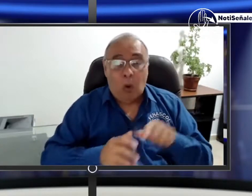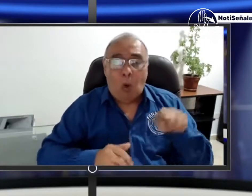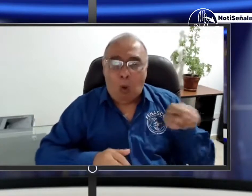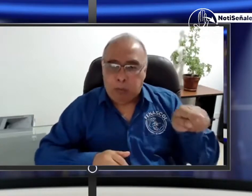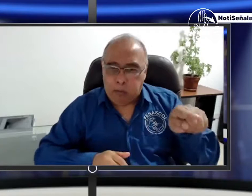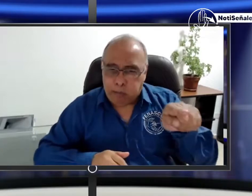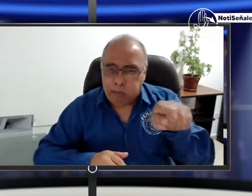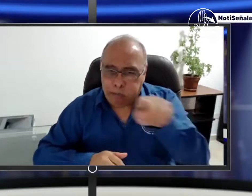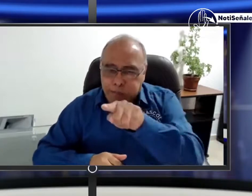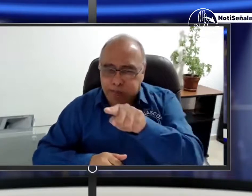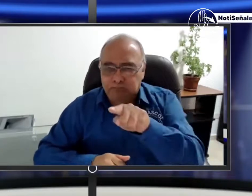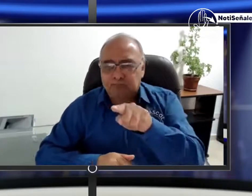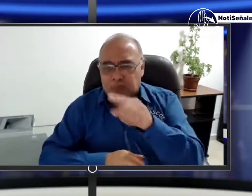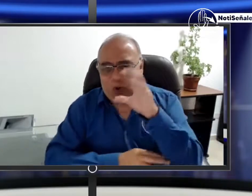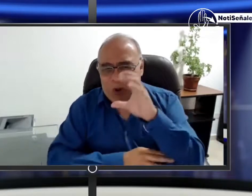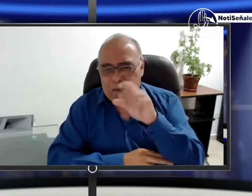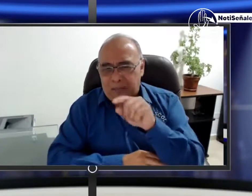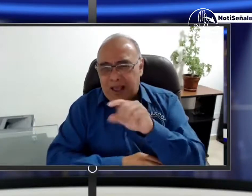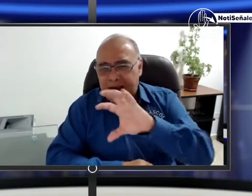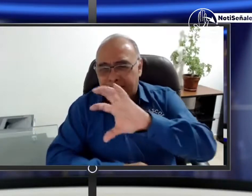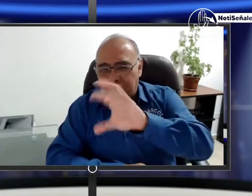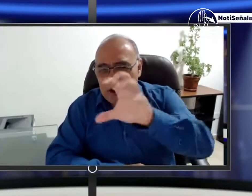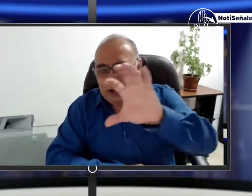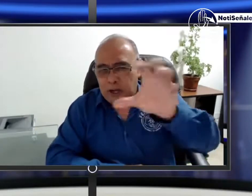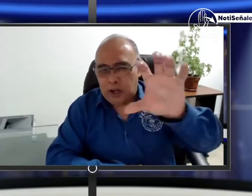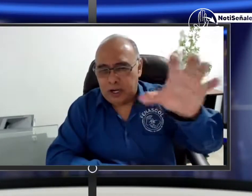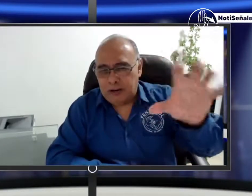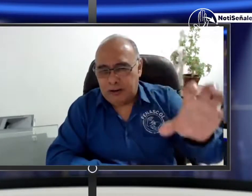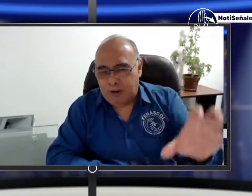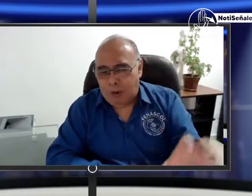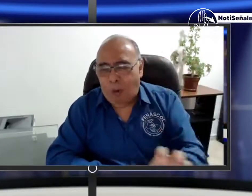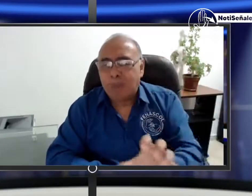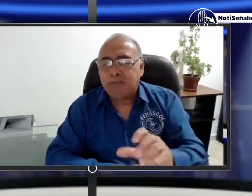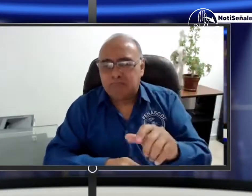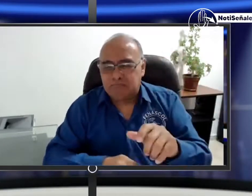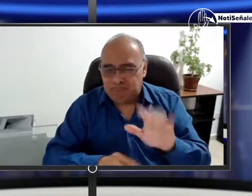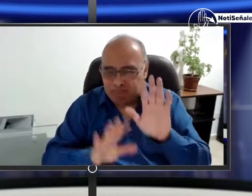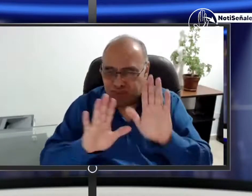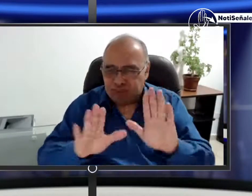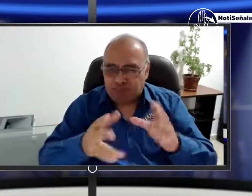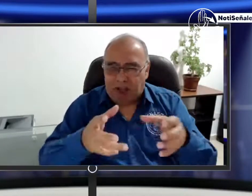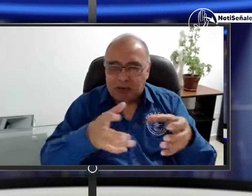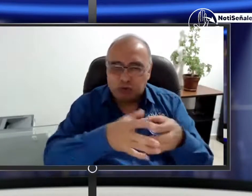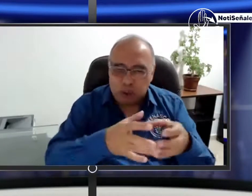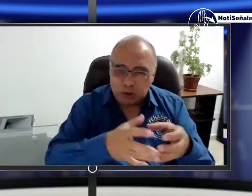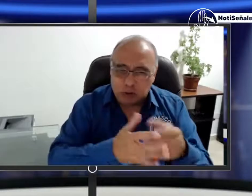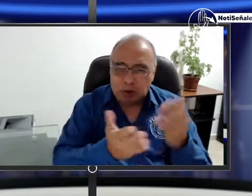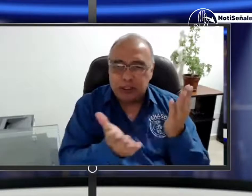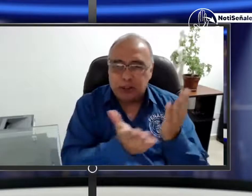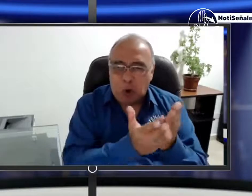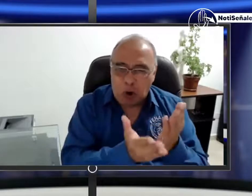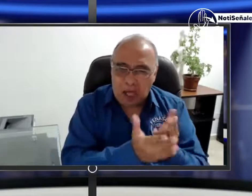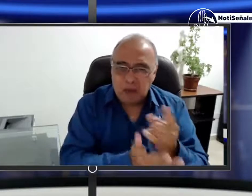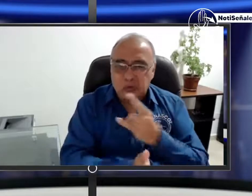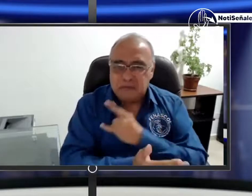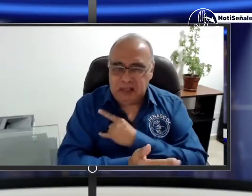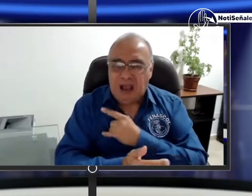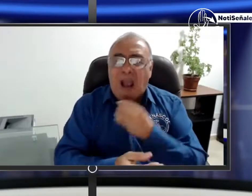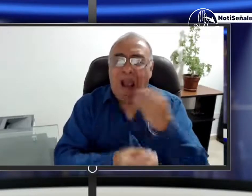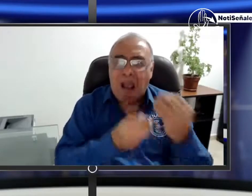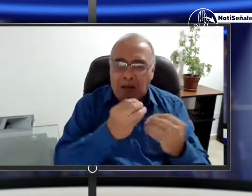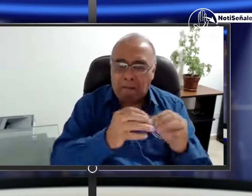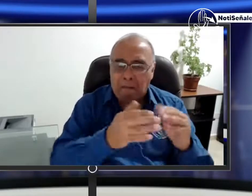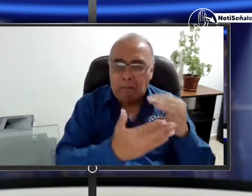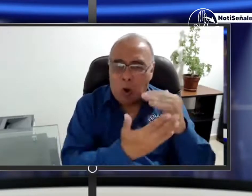tenemos proyectado realizar distintas actividades entendemos que en las